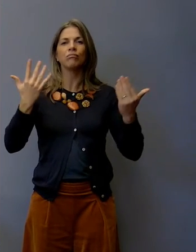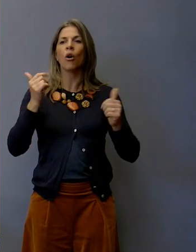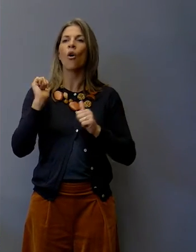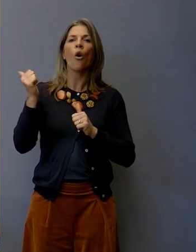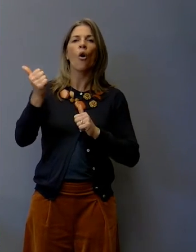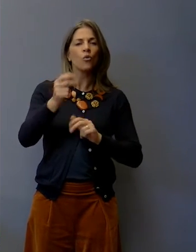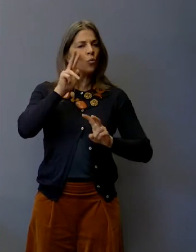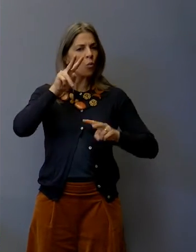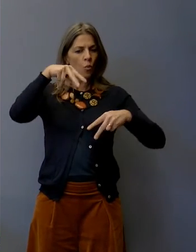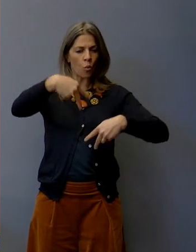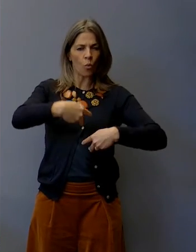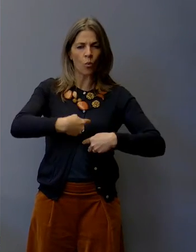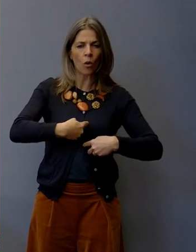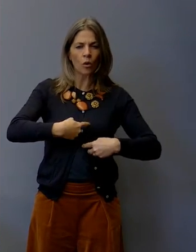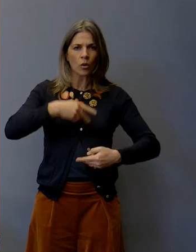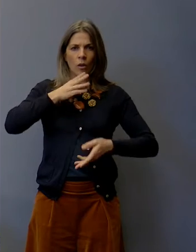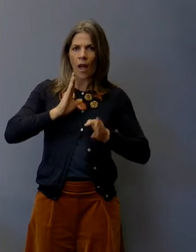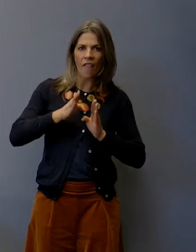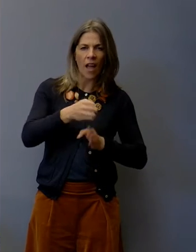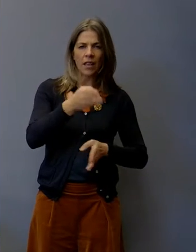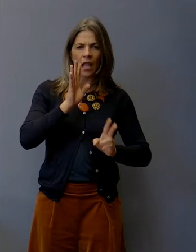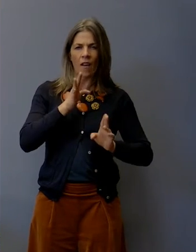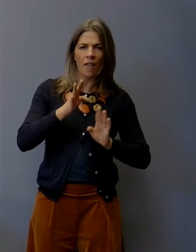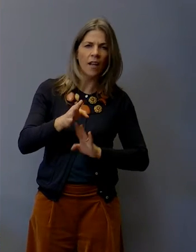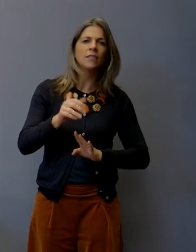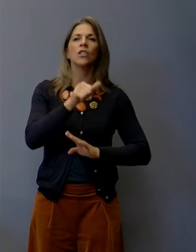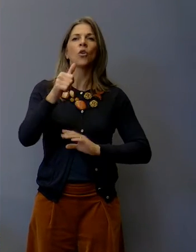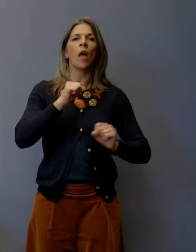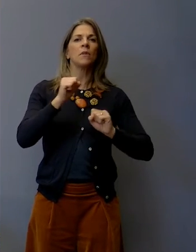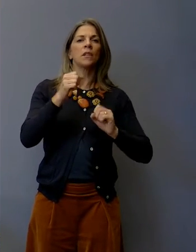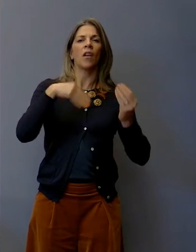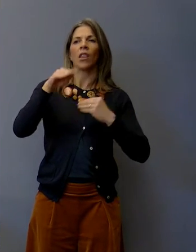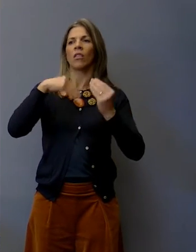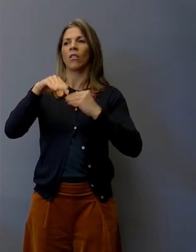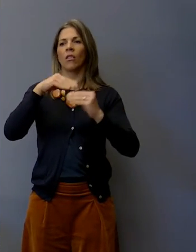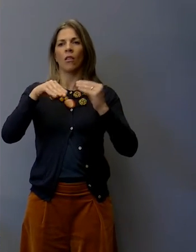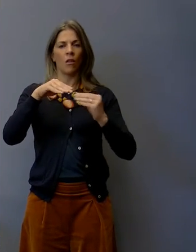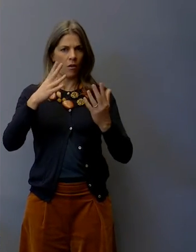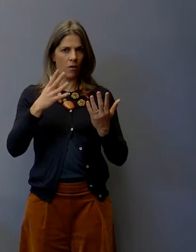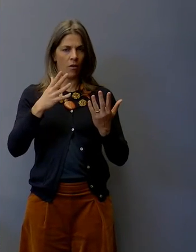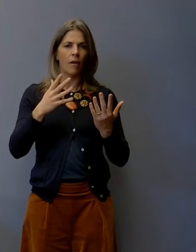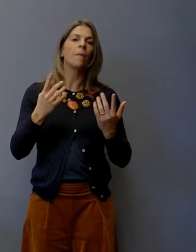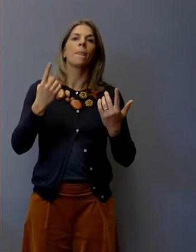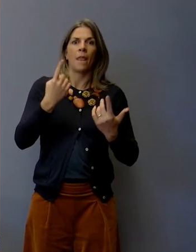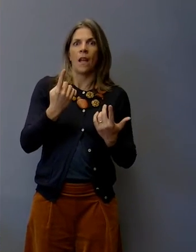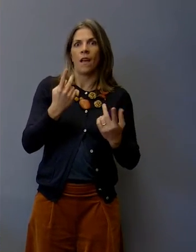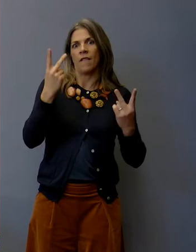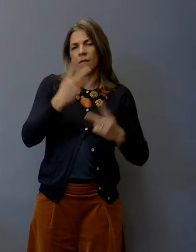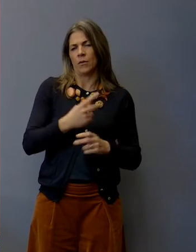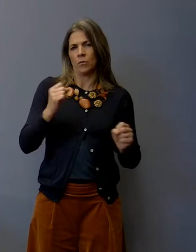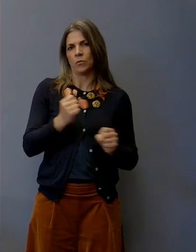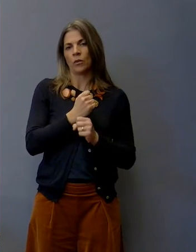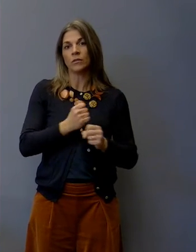e posizioni ricorrendo alla giustizia amministrativa e se necessario quella penale e contabile ed è davvero incredibile che per